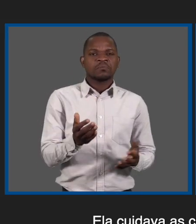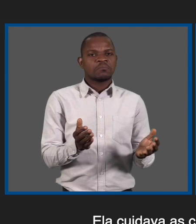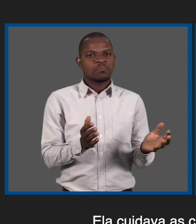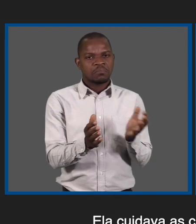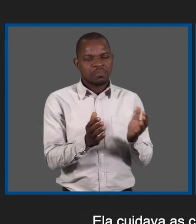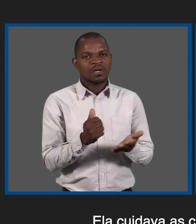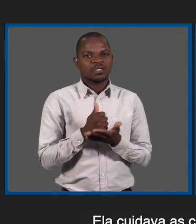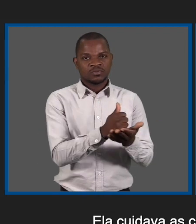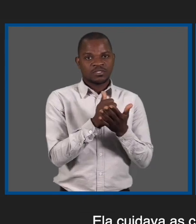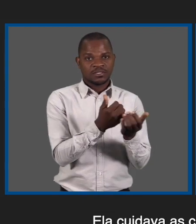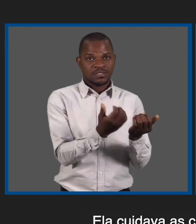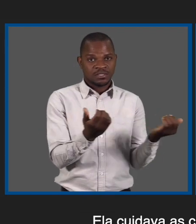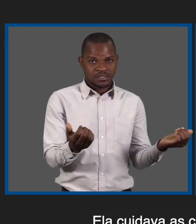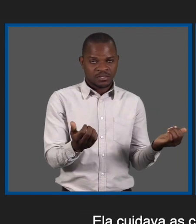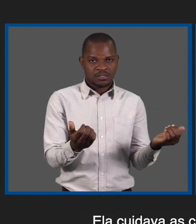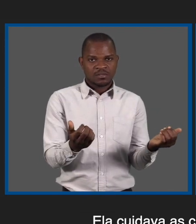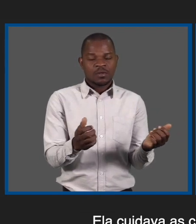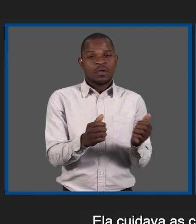a cuidar. Cuidava, cuida até agora.